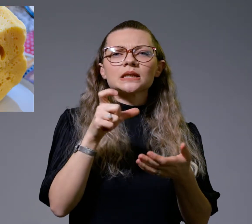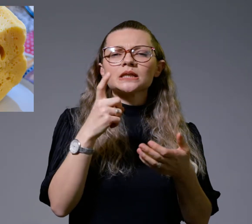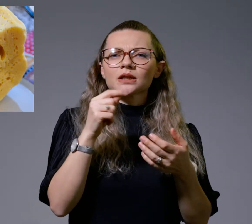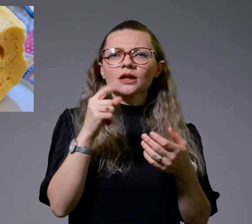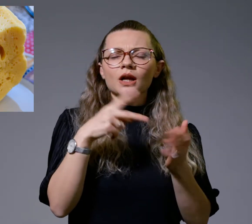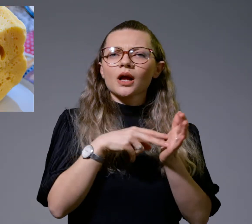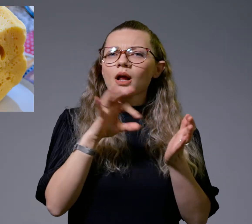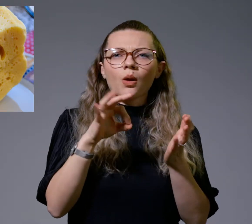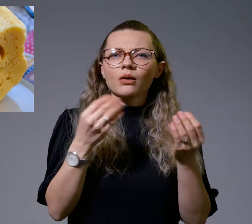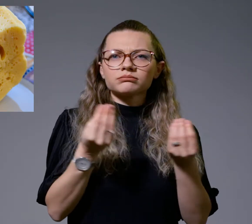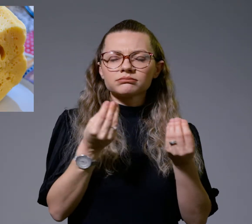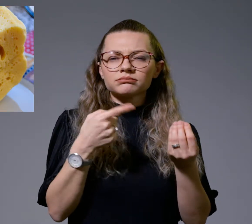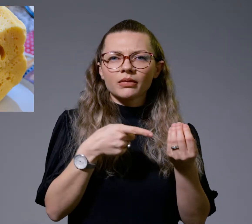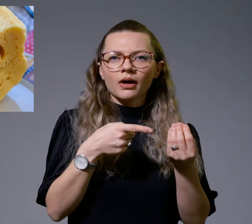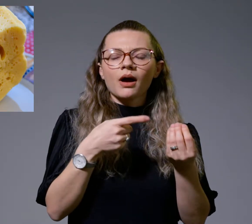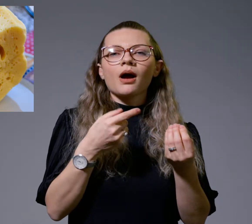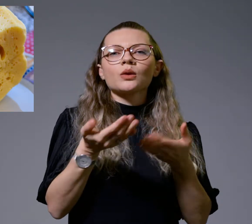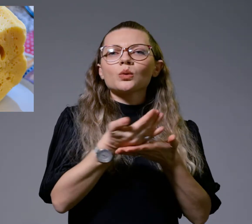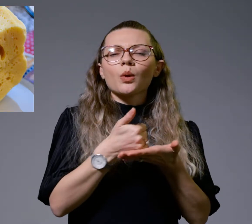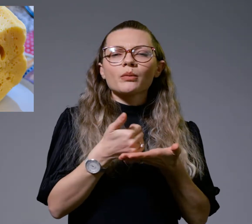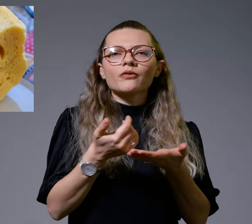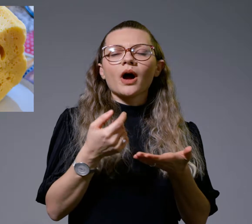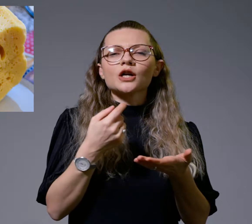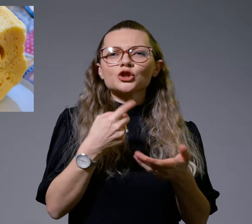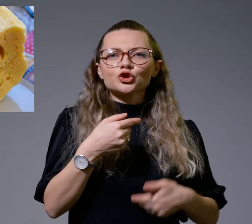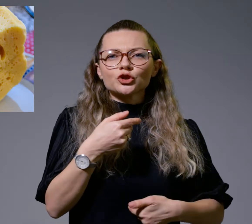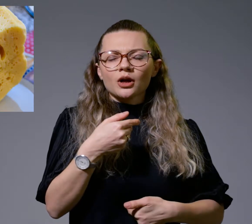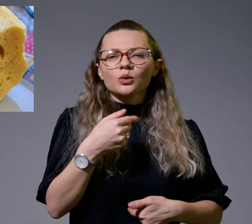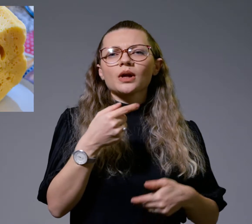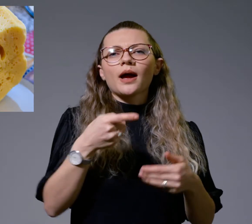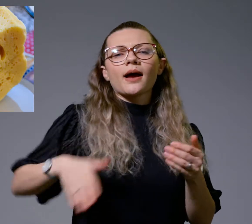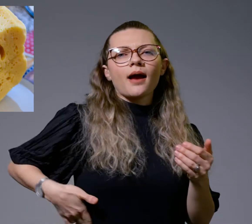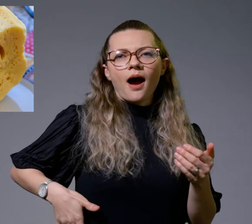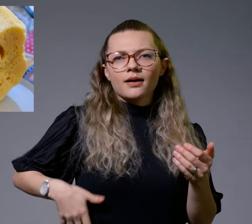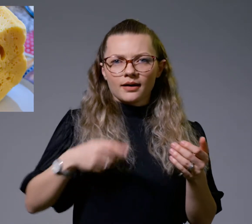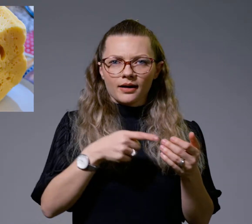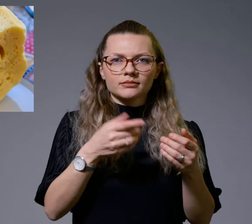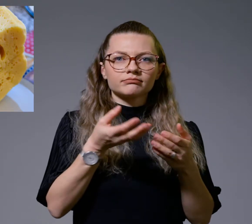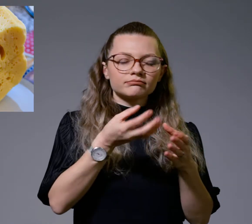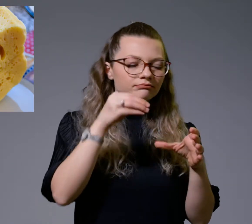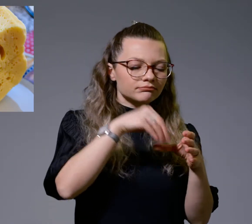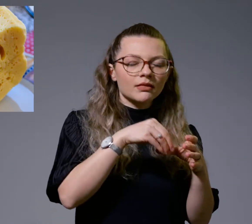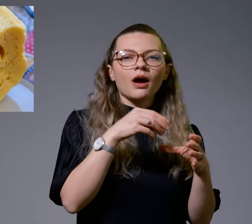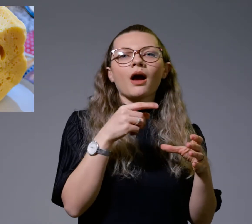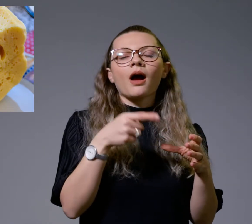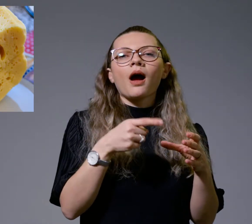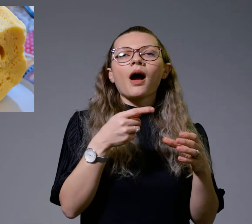тоест препарат кој се добивал од желудникот на јагнињата. А матало е дебело дрво кое